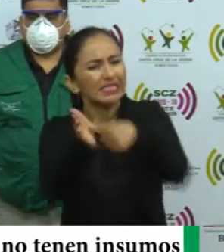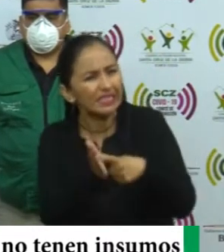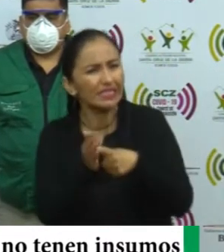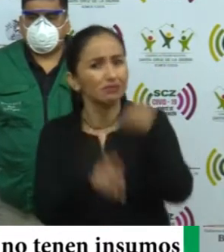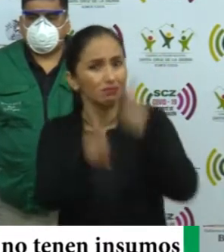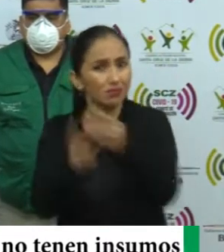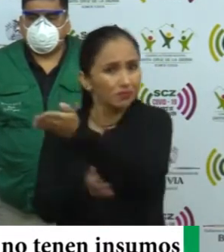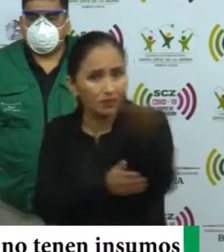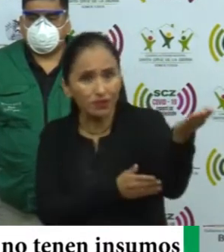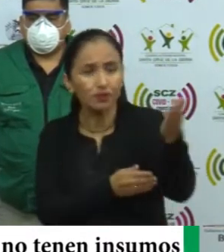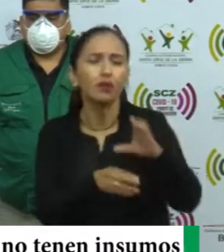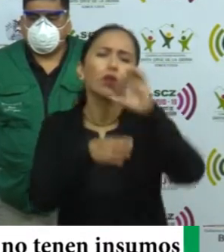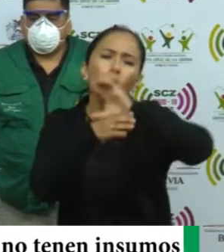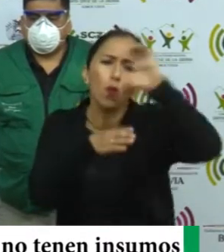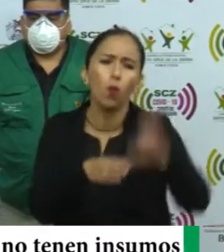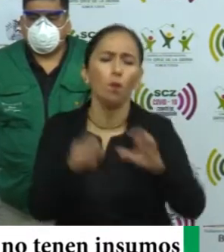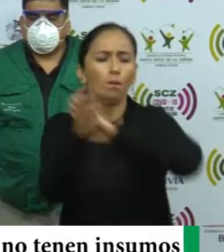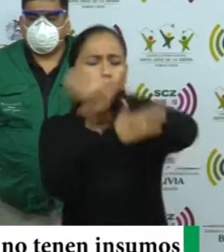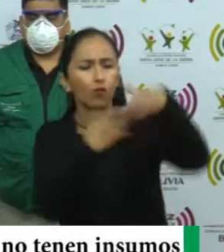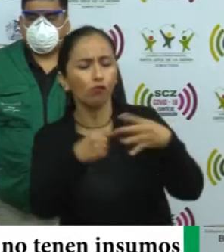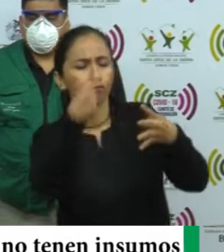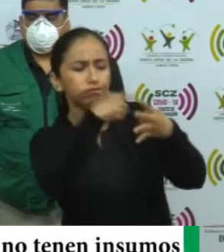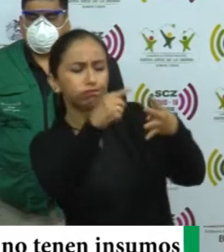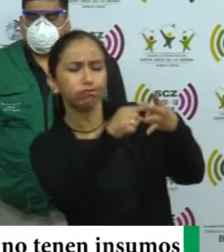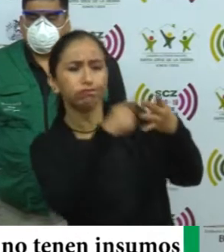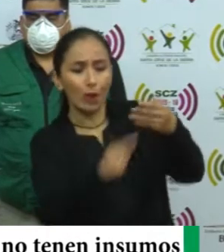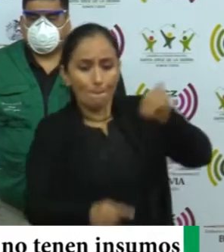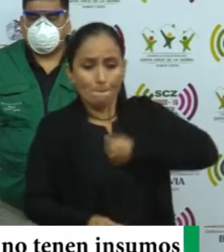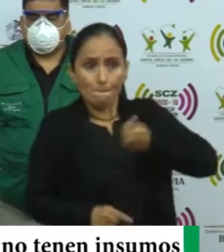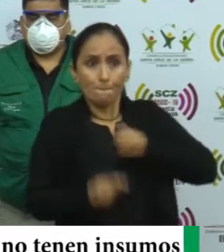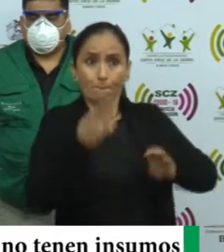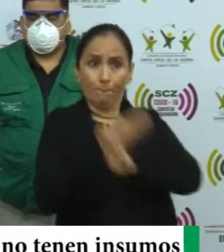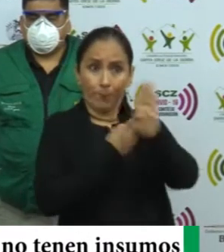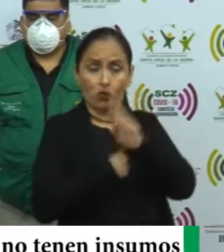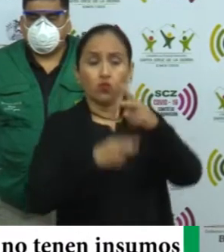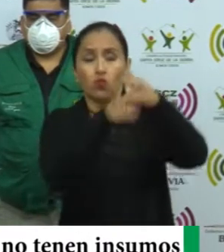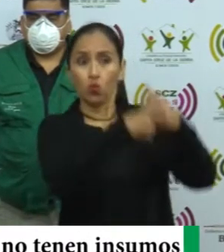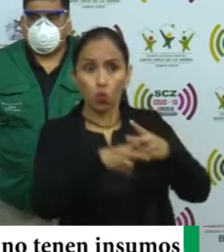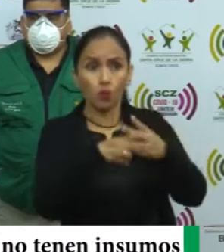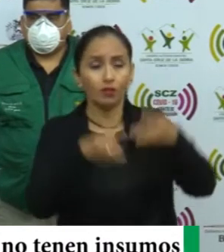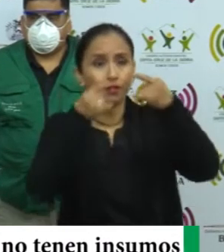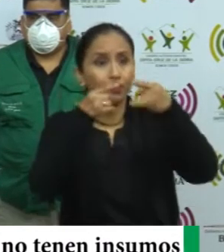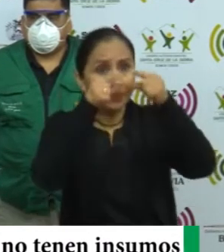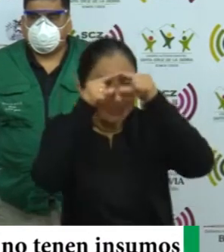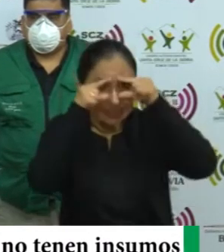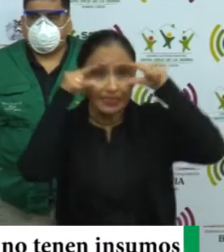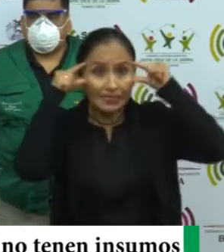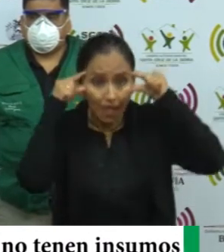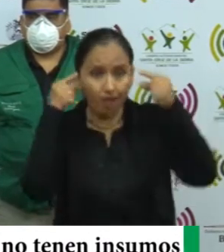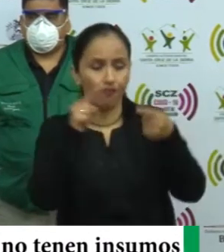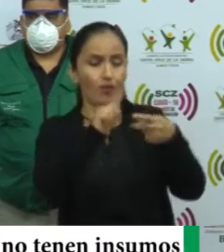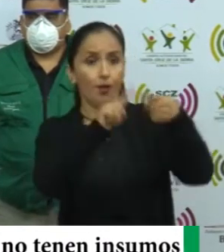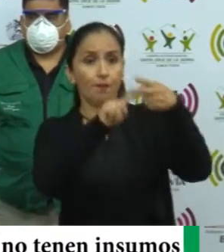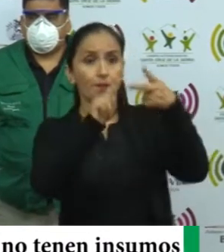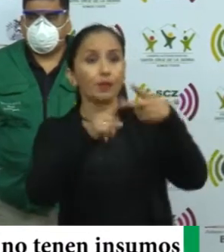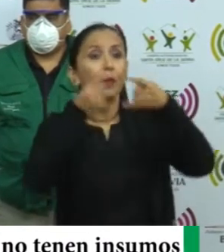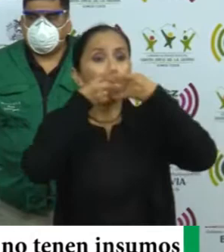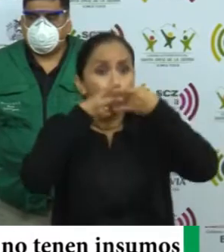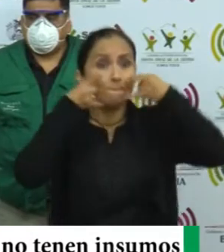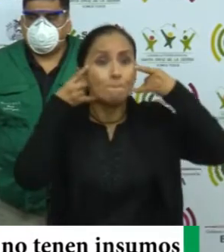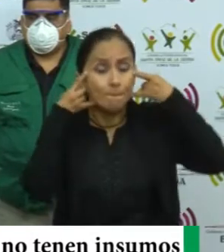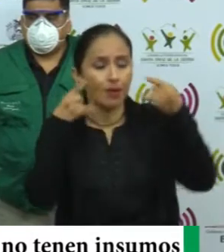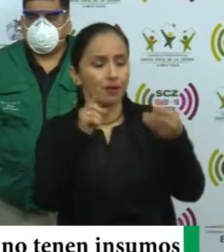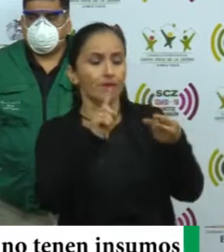a la población cumplir con todas las medidas de autocuidado y bioseguridad. El uso de gafas protectores, el uso de